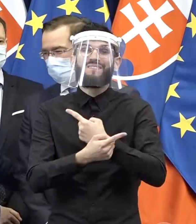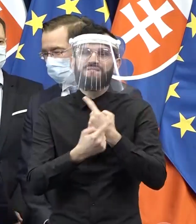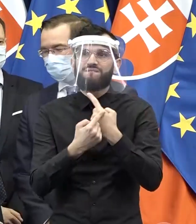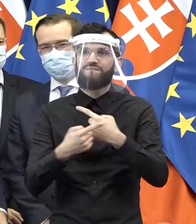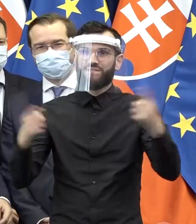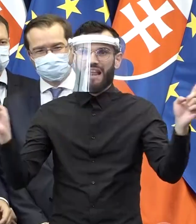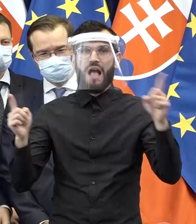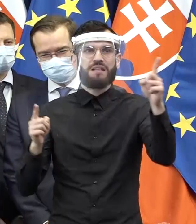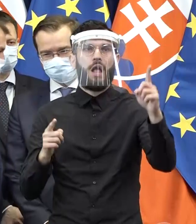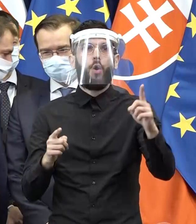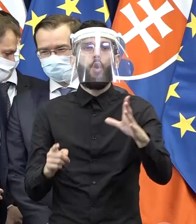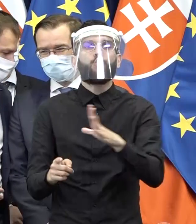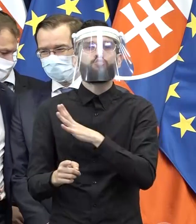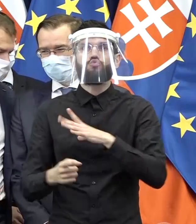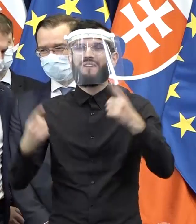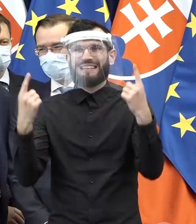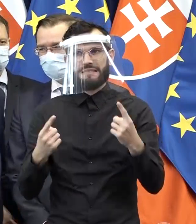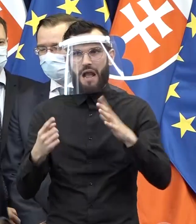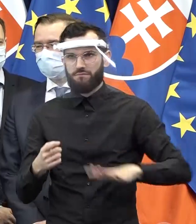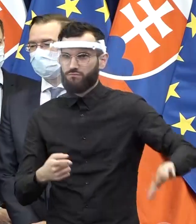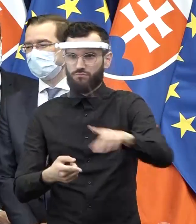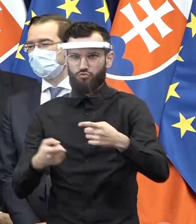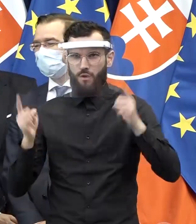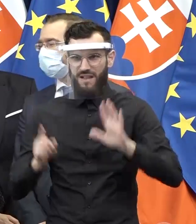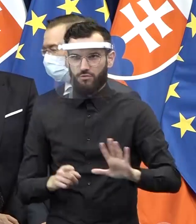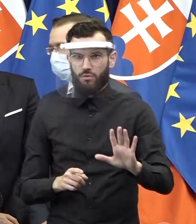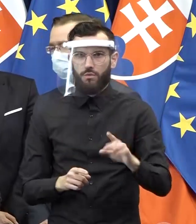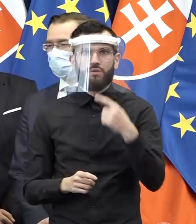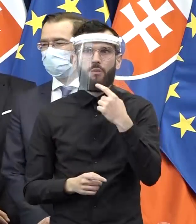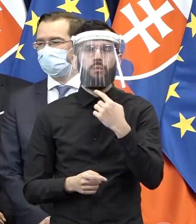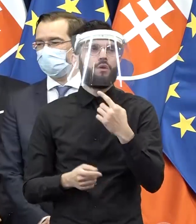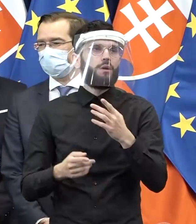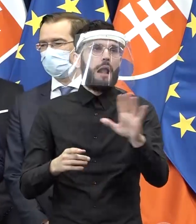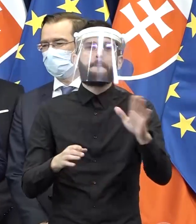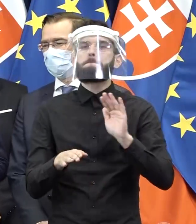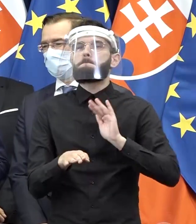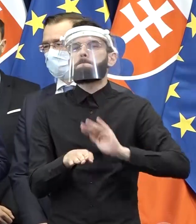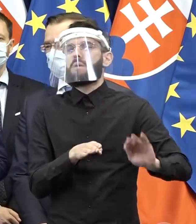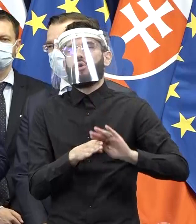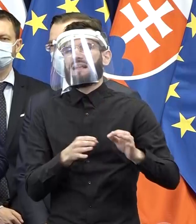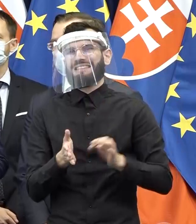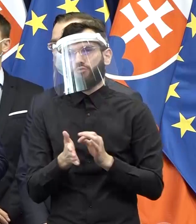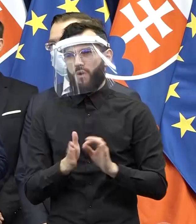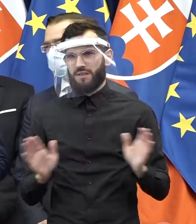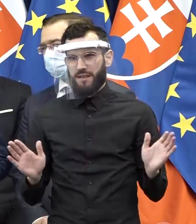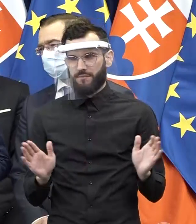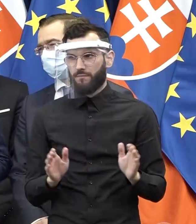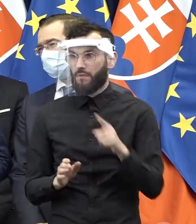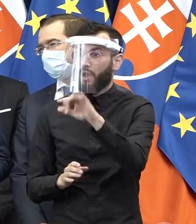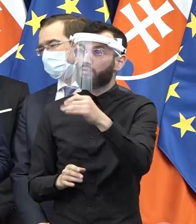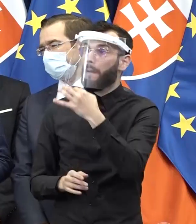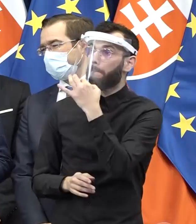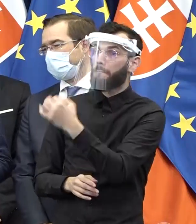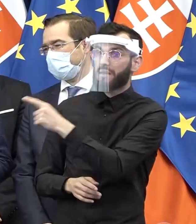vyhlásený núdzový stav pre celú krajinu. Už to nebude postačovať mimoriadná situácia. Ak dovolíte, ešte jedna otázka na vás.